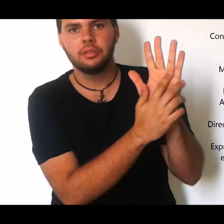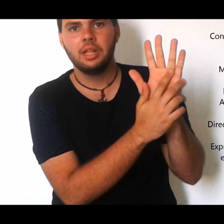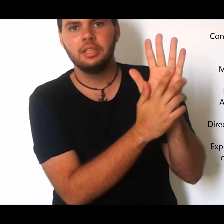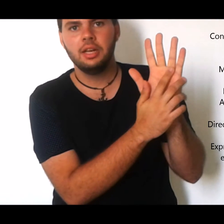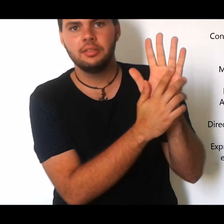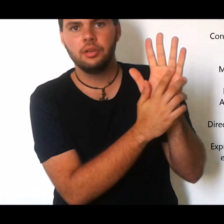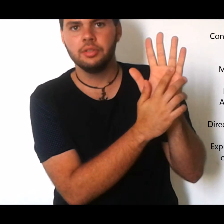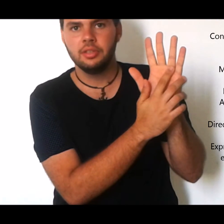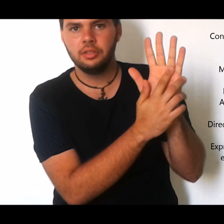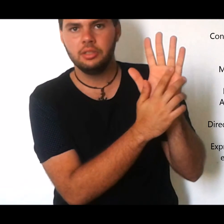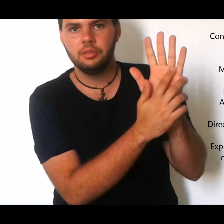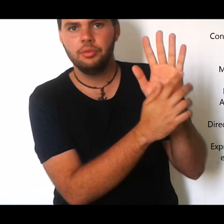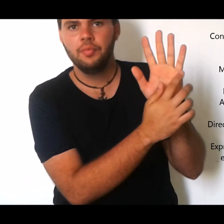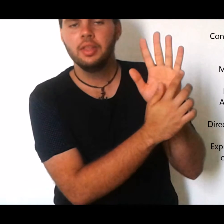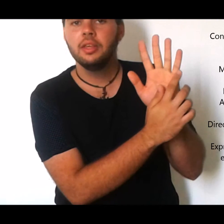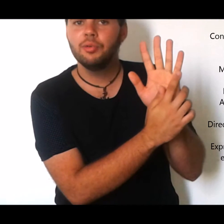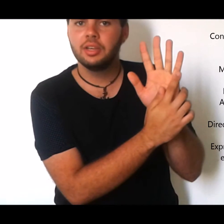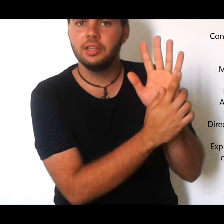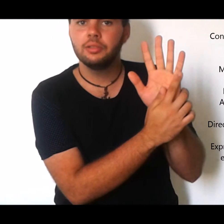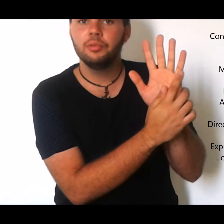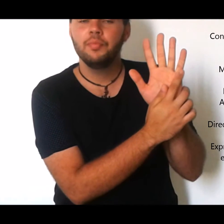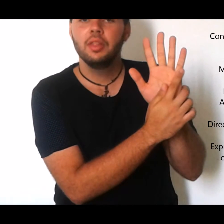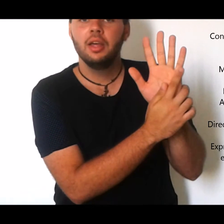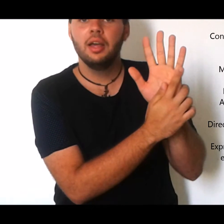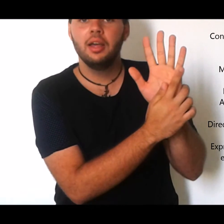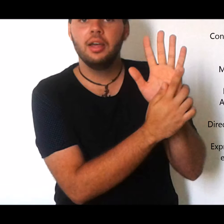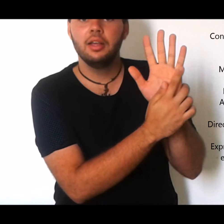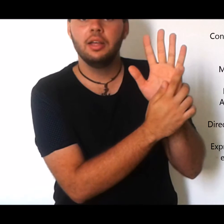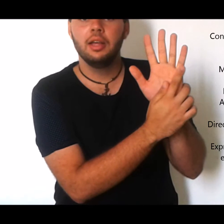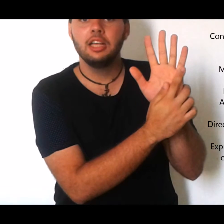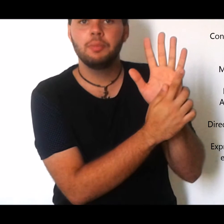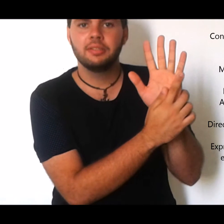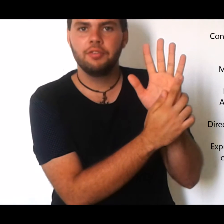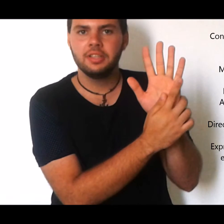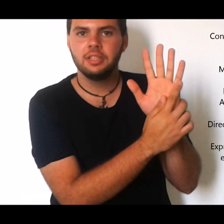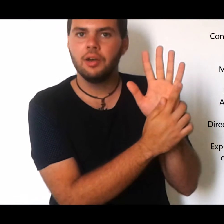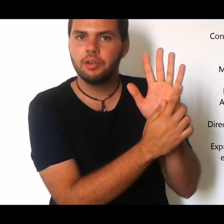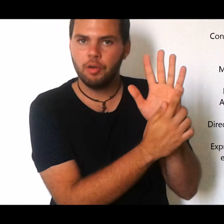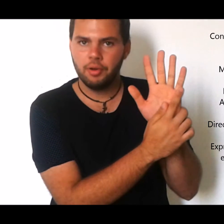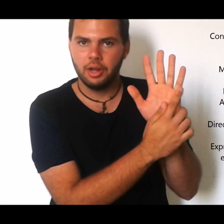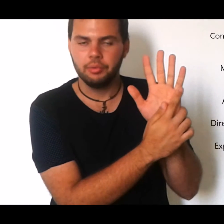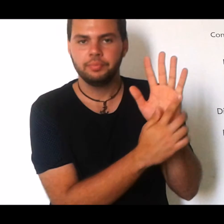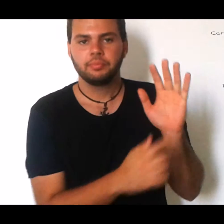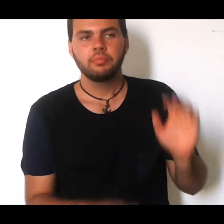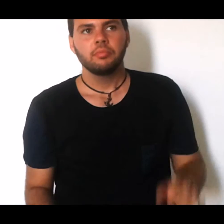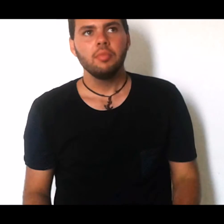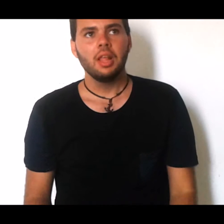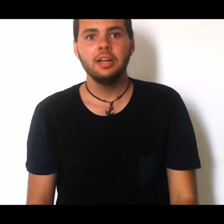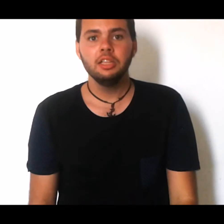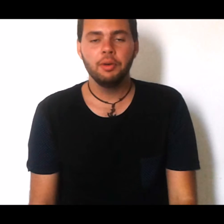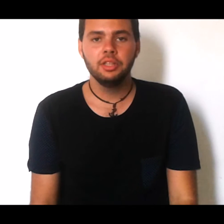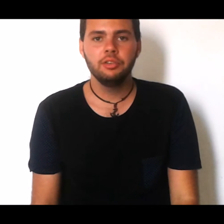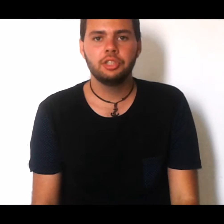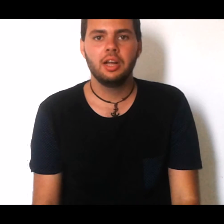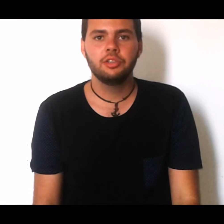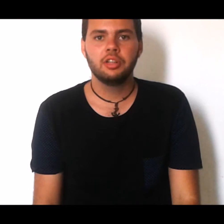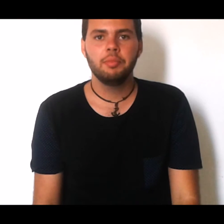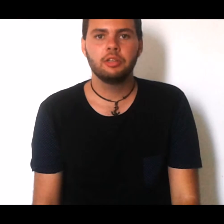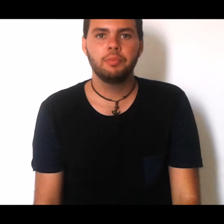na direção e sentido, e o quinto, é a expressão facial e corporal. A gente pode ilustrar justamente com o